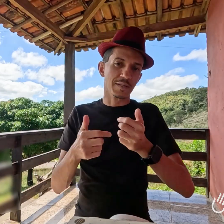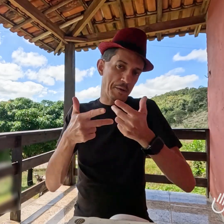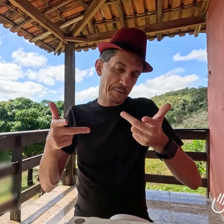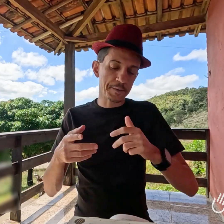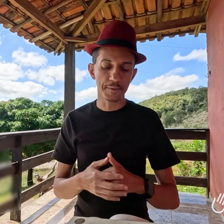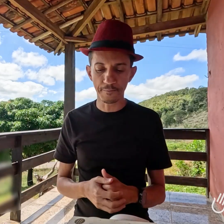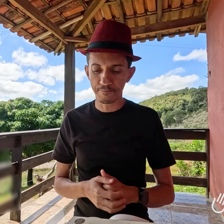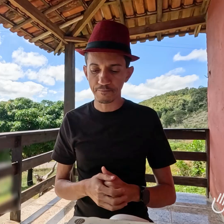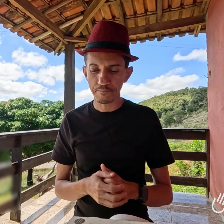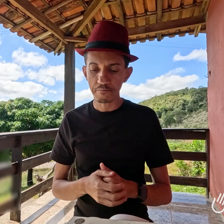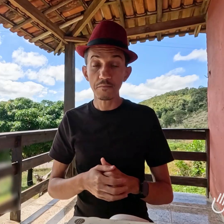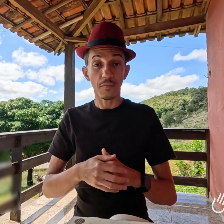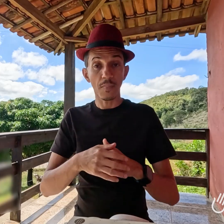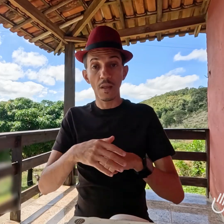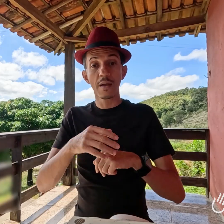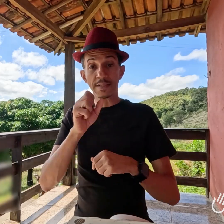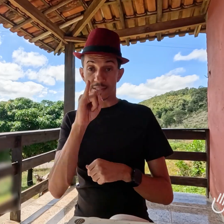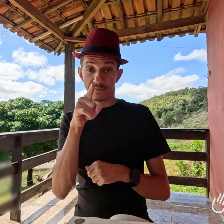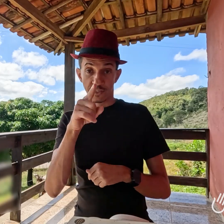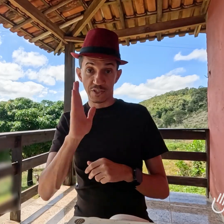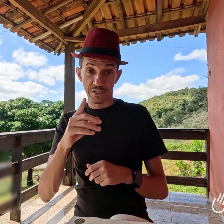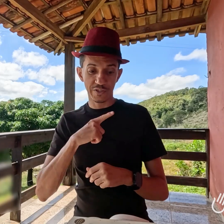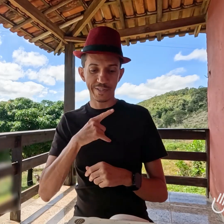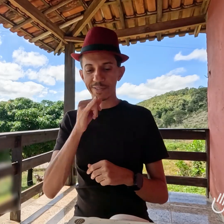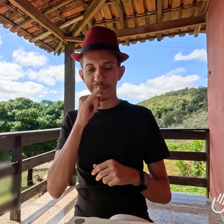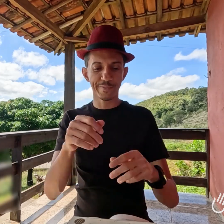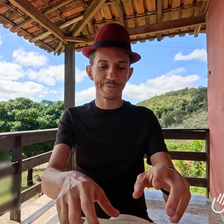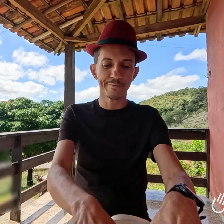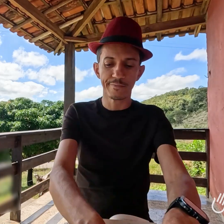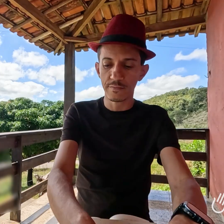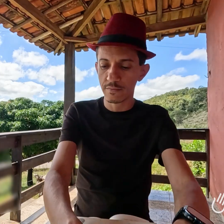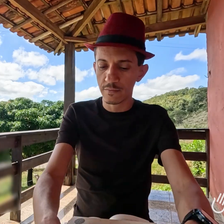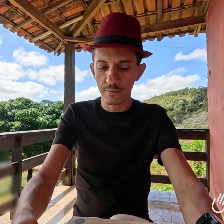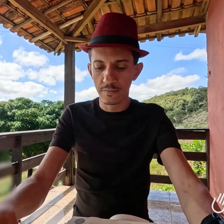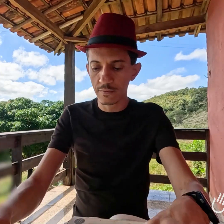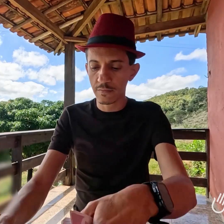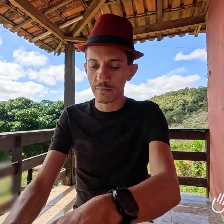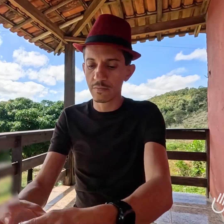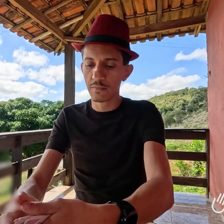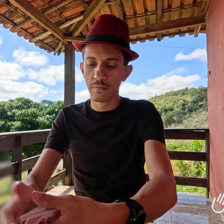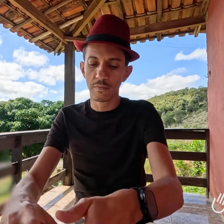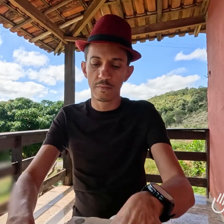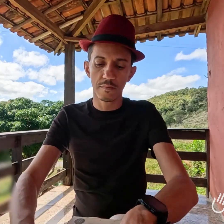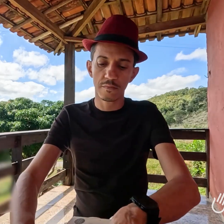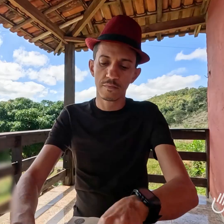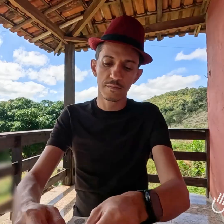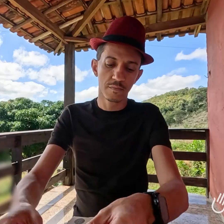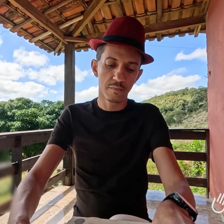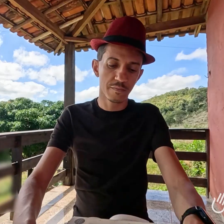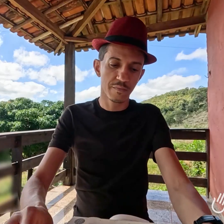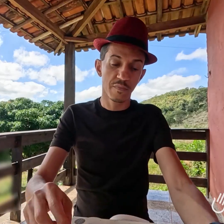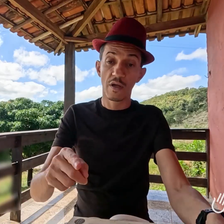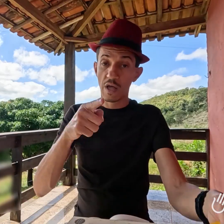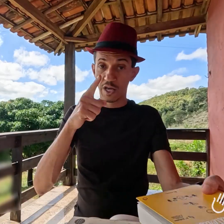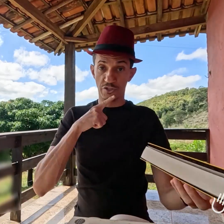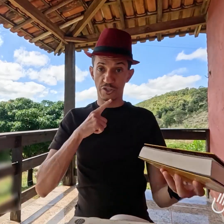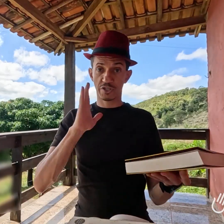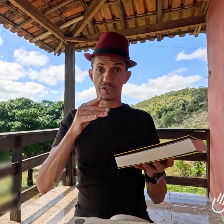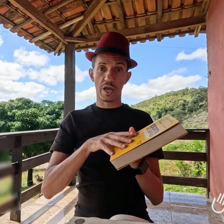gente estava no interior de Minas, em outra cidade, anteriormente na Bahia. Então já tem 5 anos que cada vez a gente mora em um lugar diferente, desenvolvendo